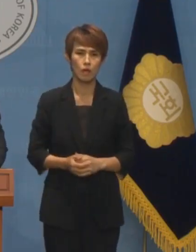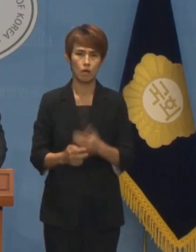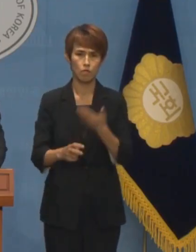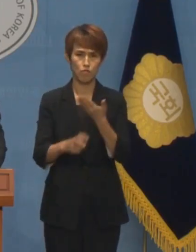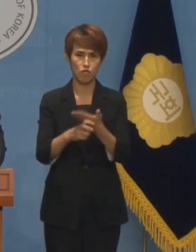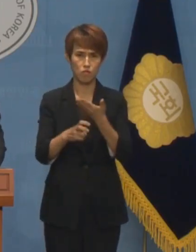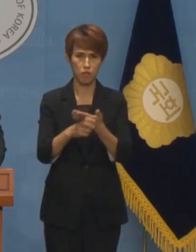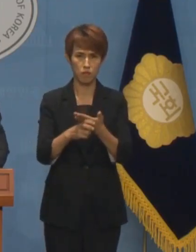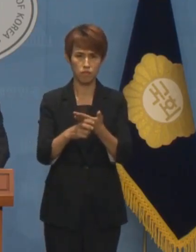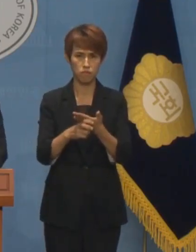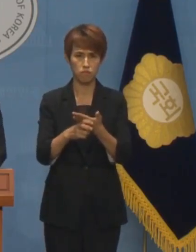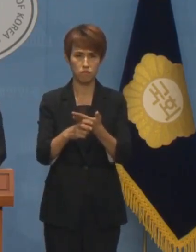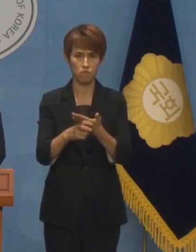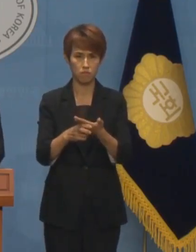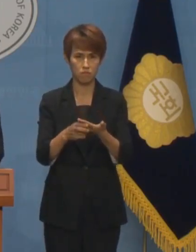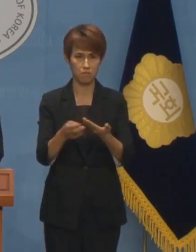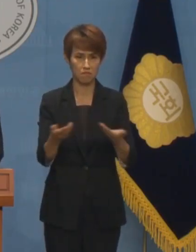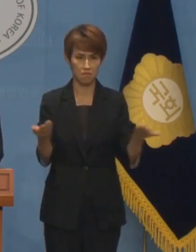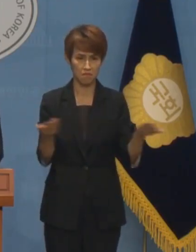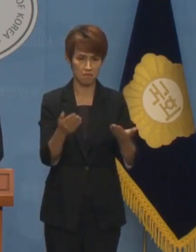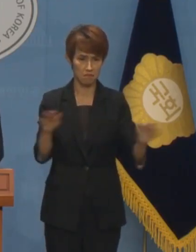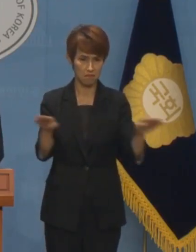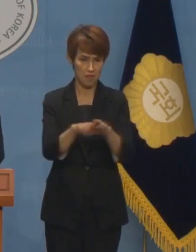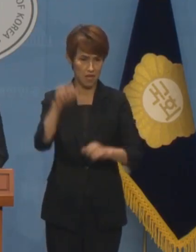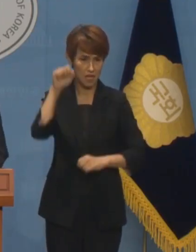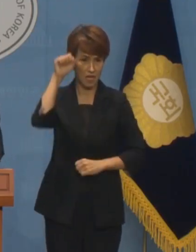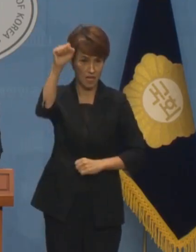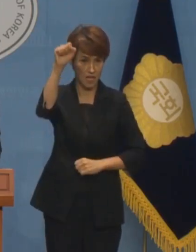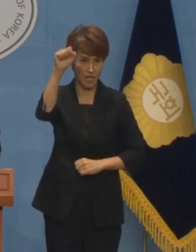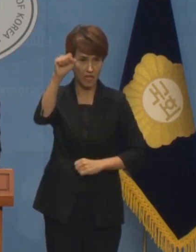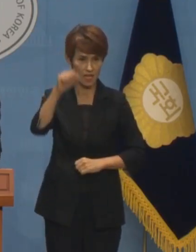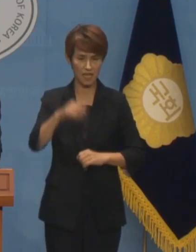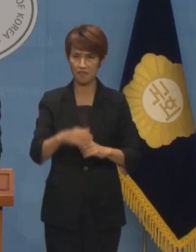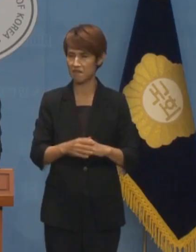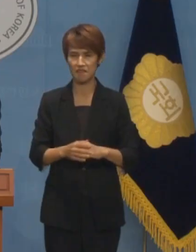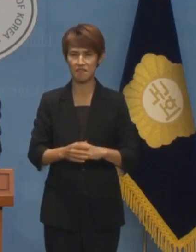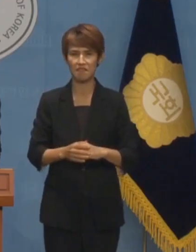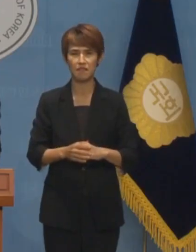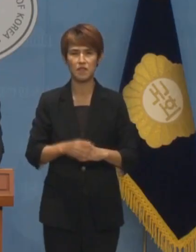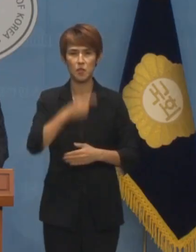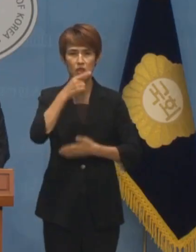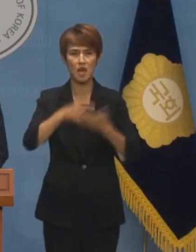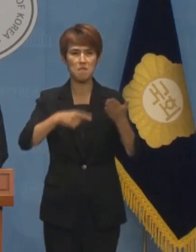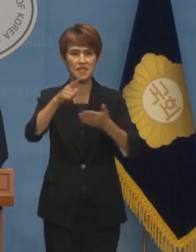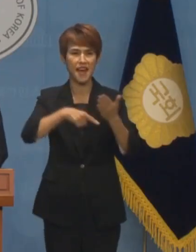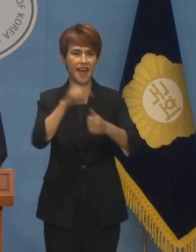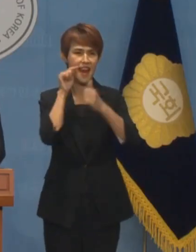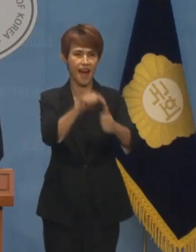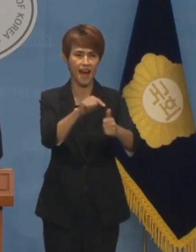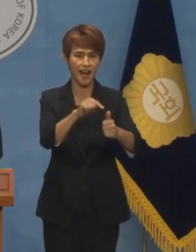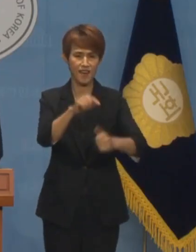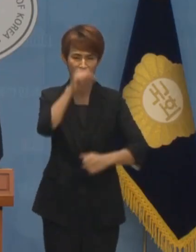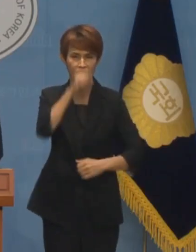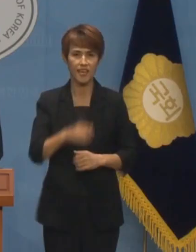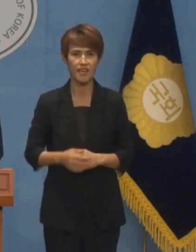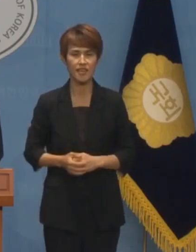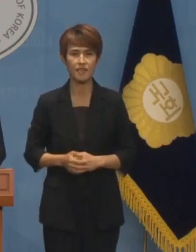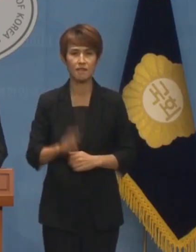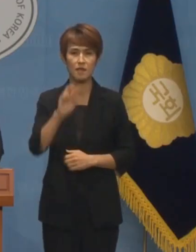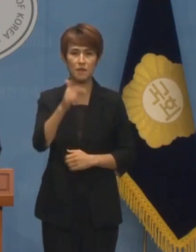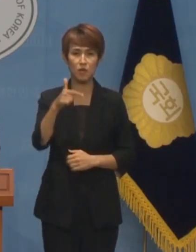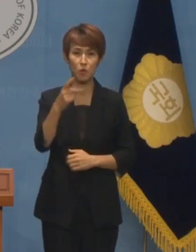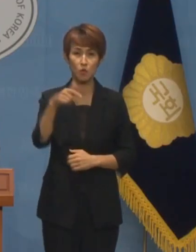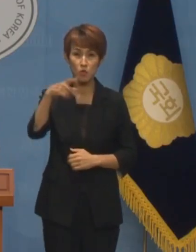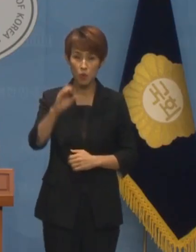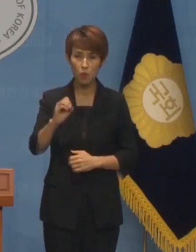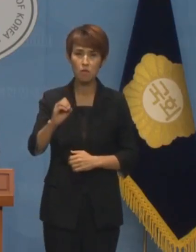손배폭탄이 특효약이다. 문호조 조임금 사업장에 감동받았다. 민노총이 김정은